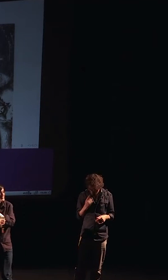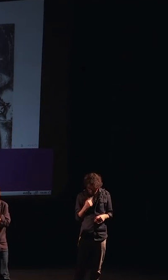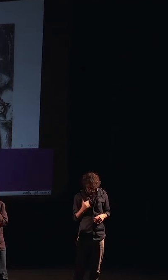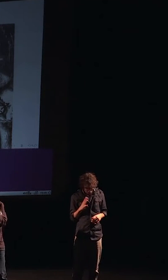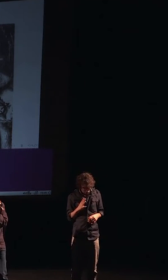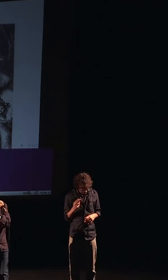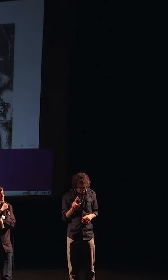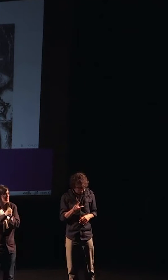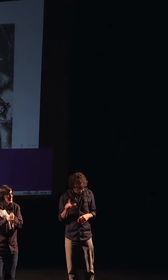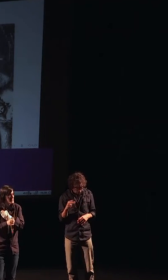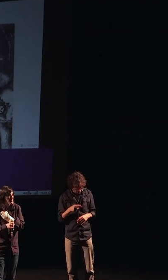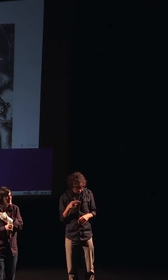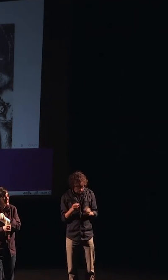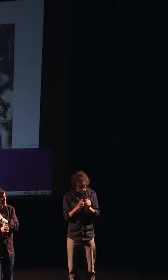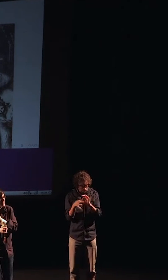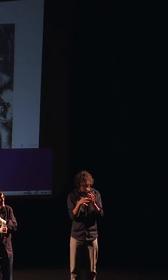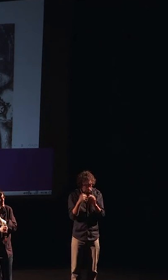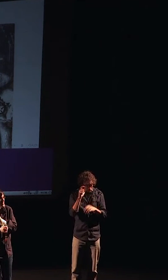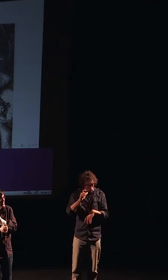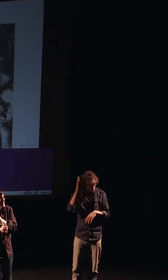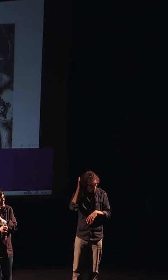Foucault. Je sais pas. Un truc qui ferait comme.